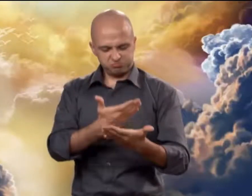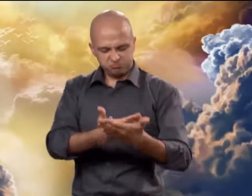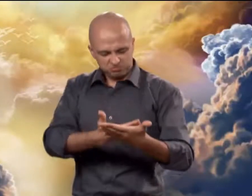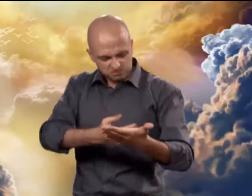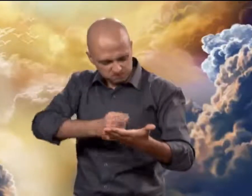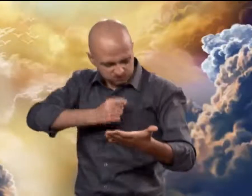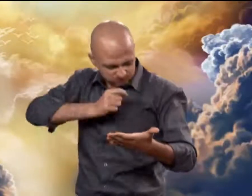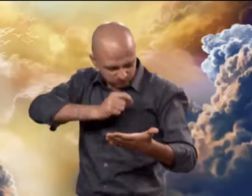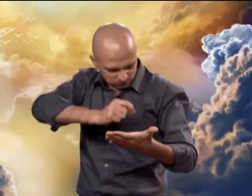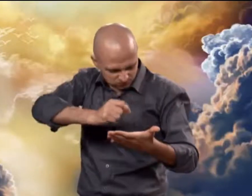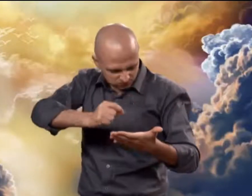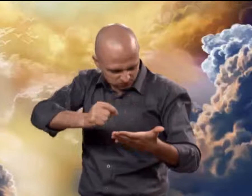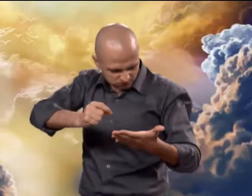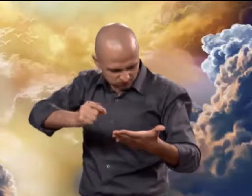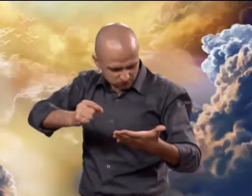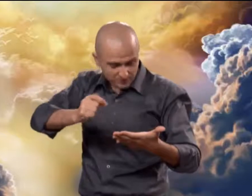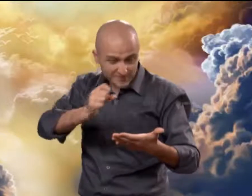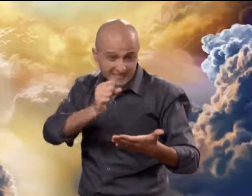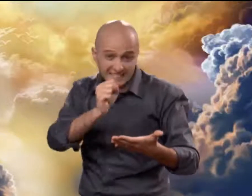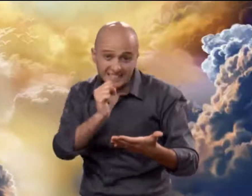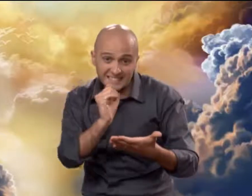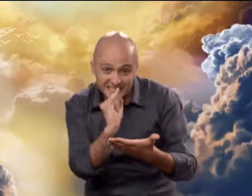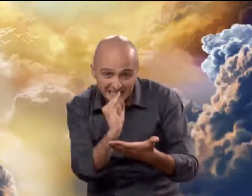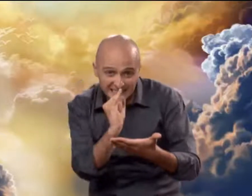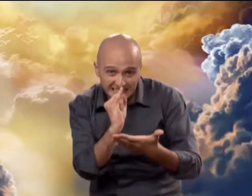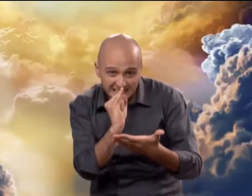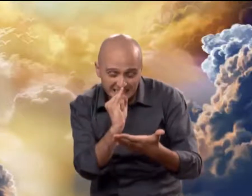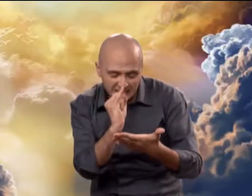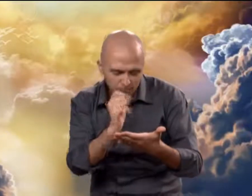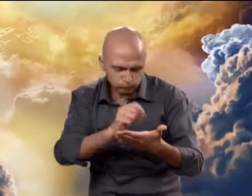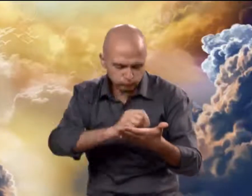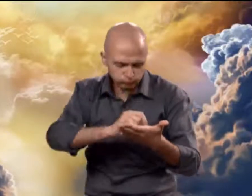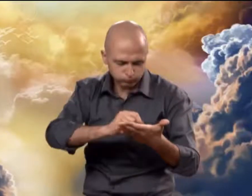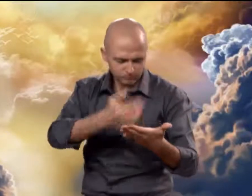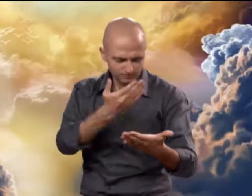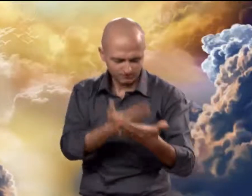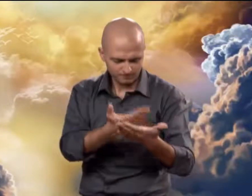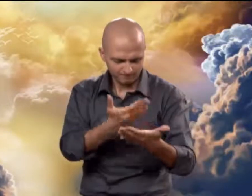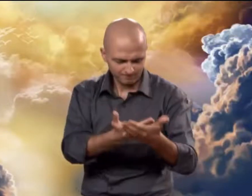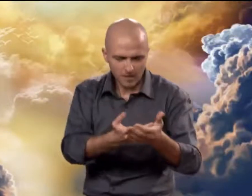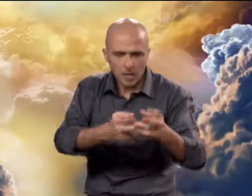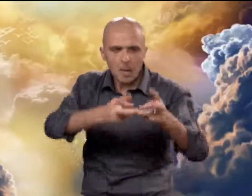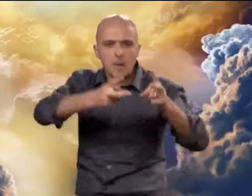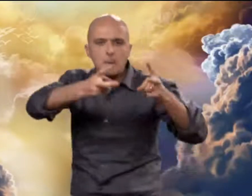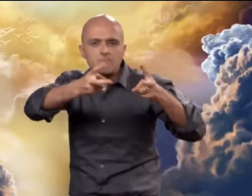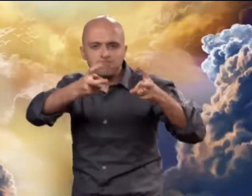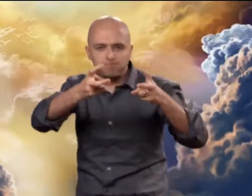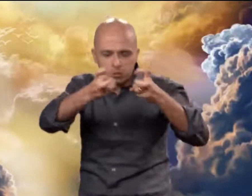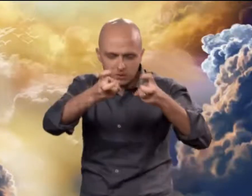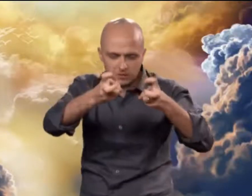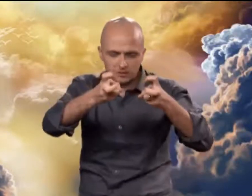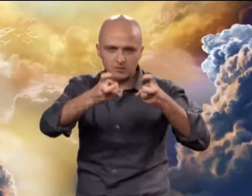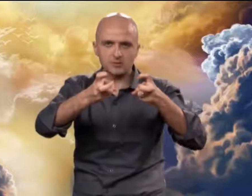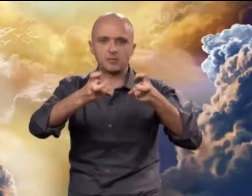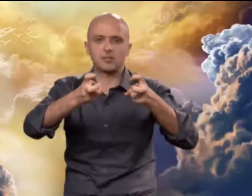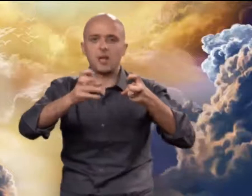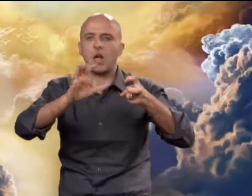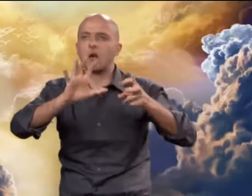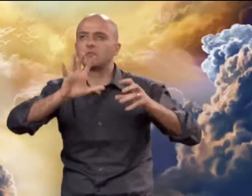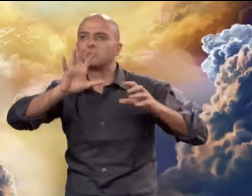pessoas com dignidade e glória condizentes com seu caráter. Os grandes líderes da terra se reuniriam na capital de Israel